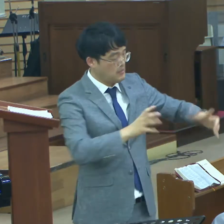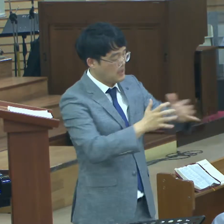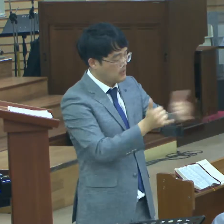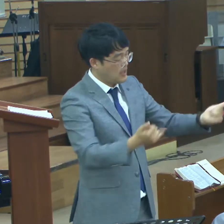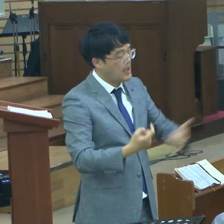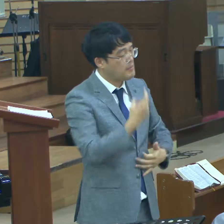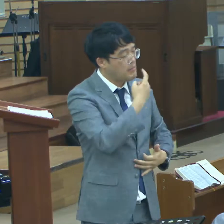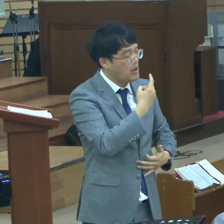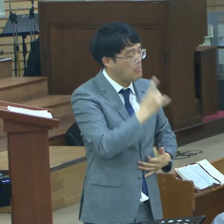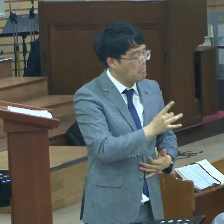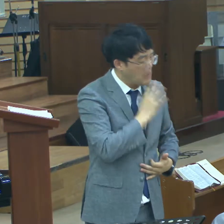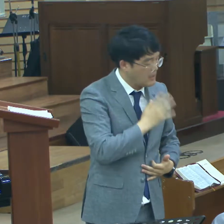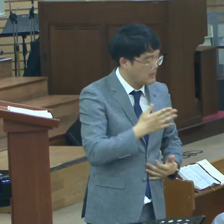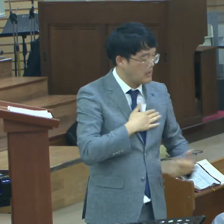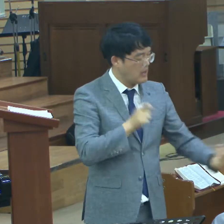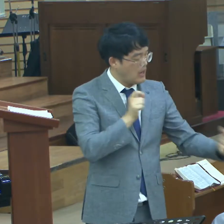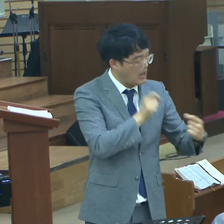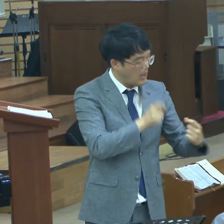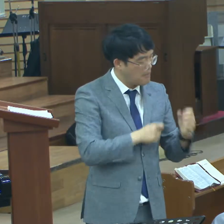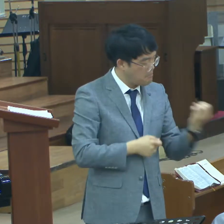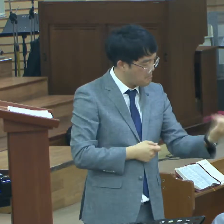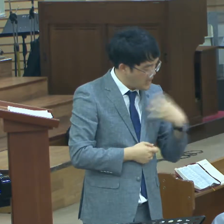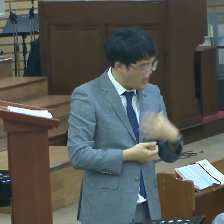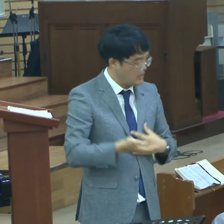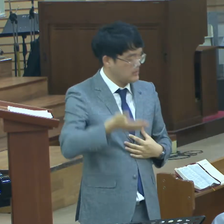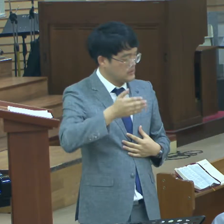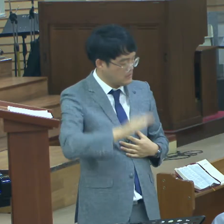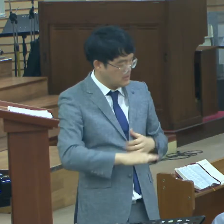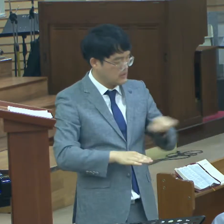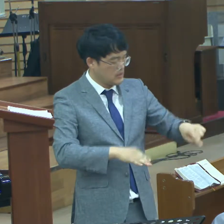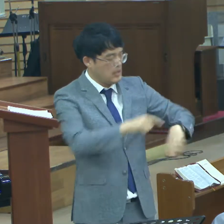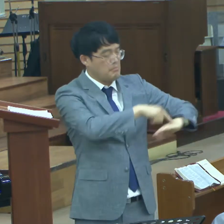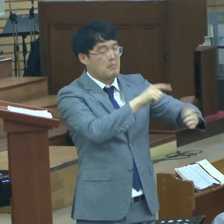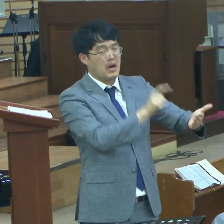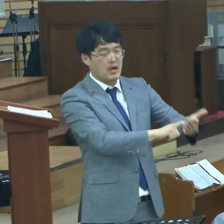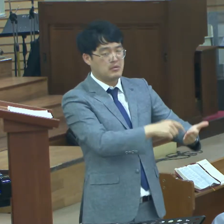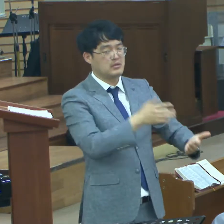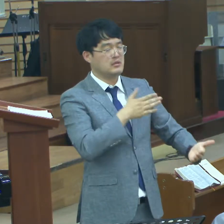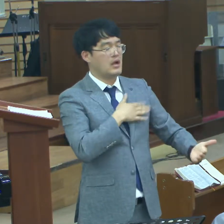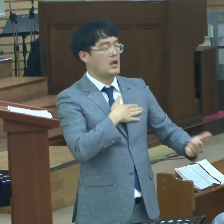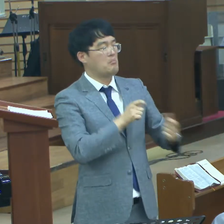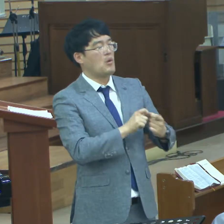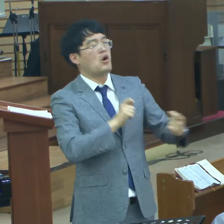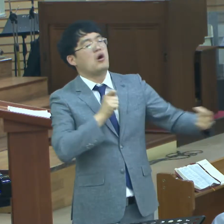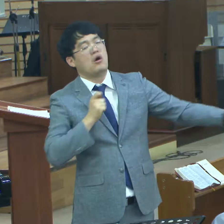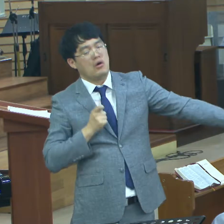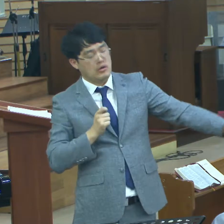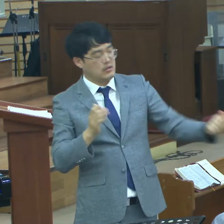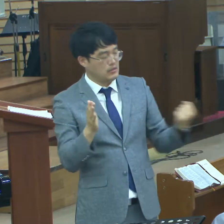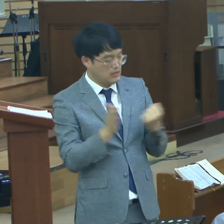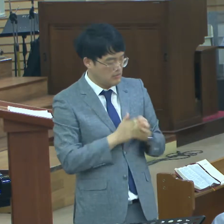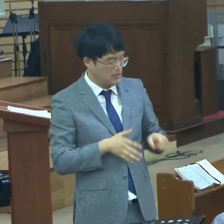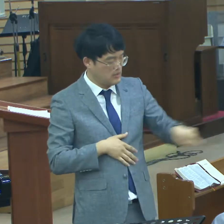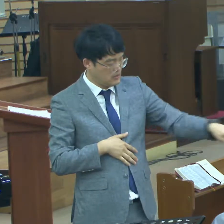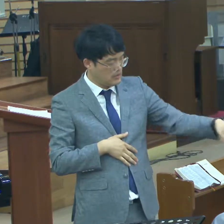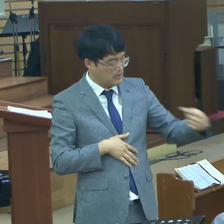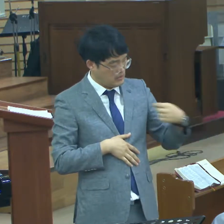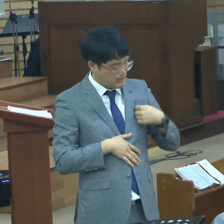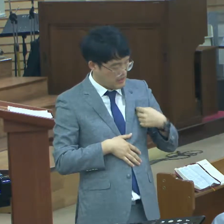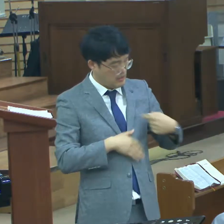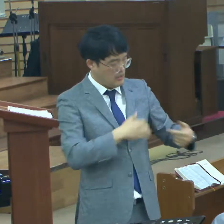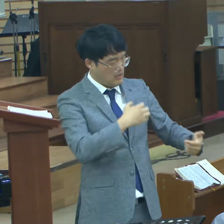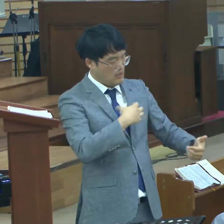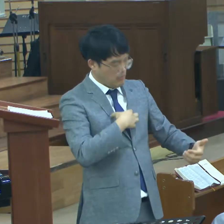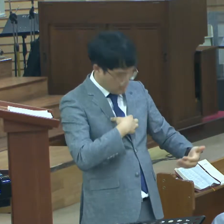나를 가까이하며 입술로는 나를 공경하나 그들의 마음은 내게서 멀리 떠났나니 그들이 나를